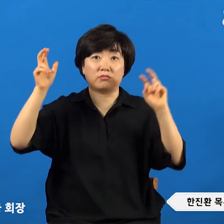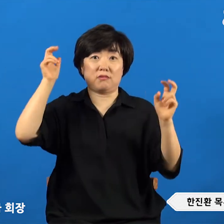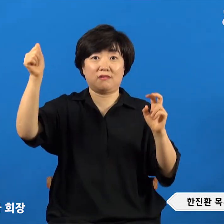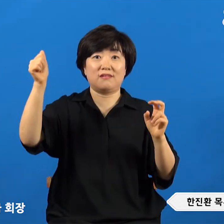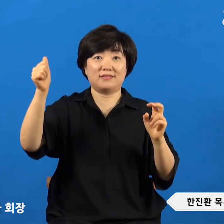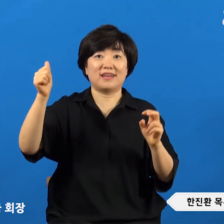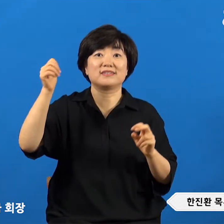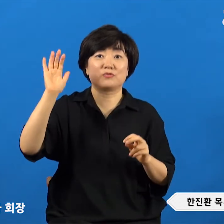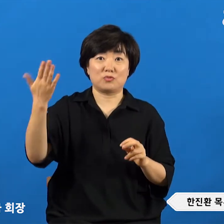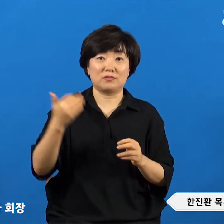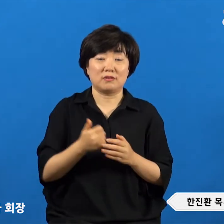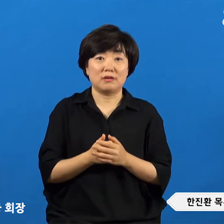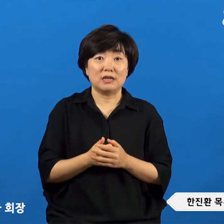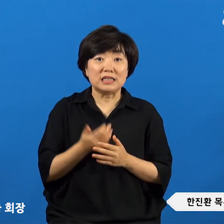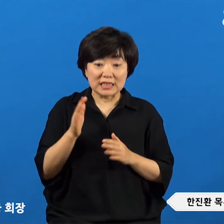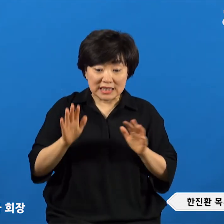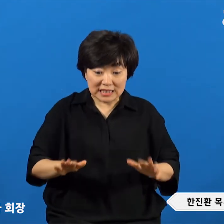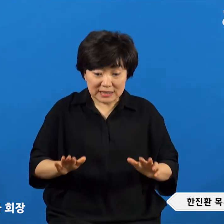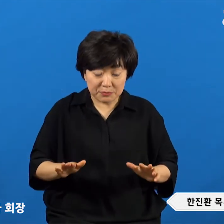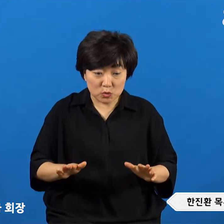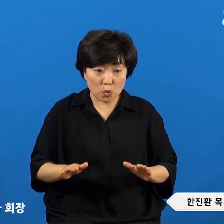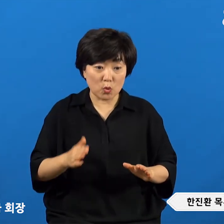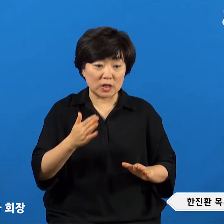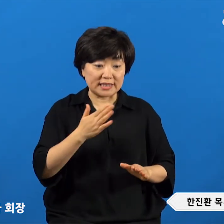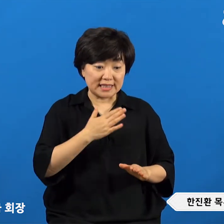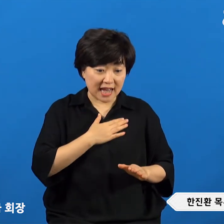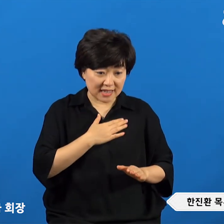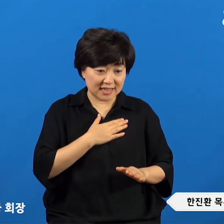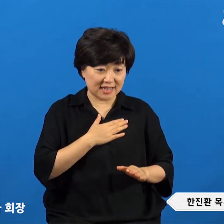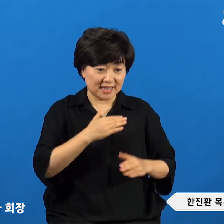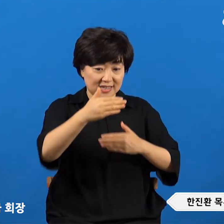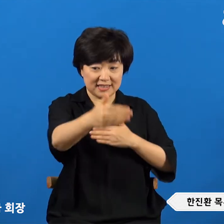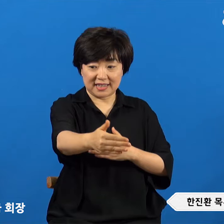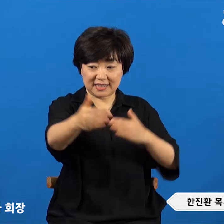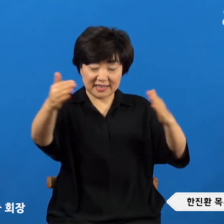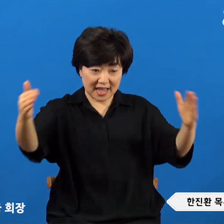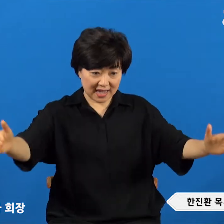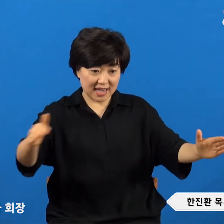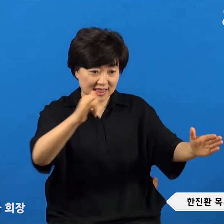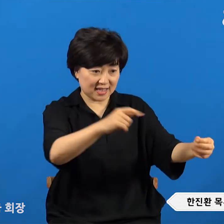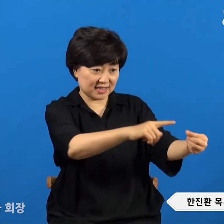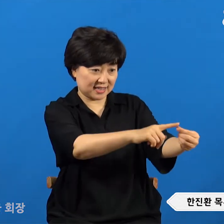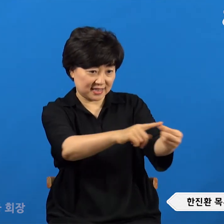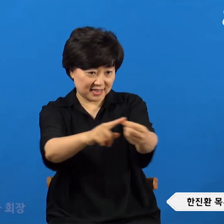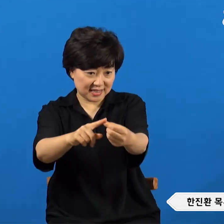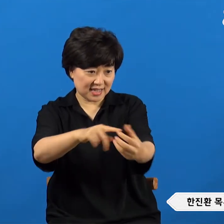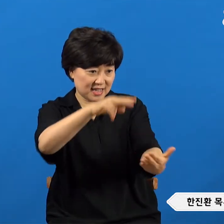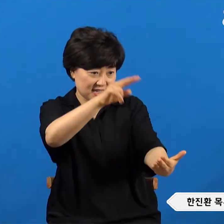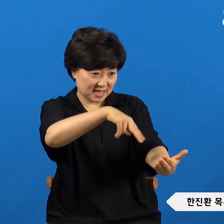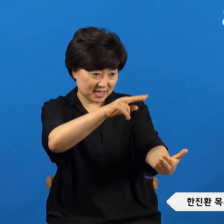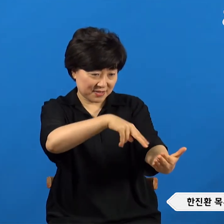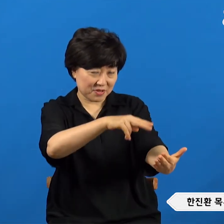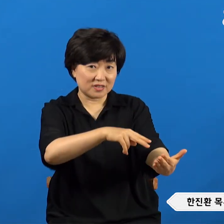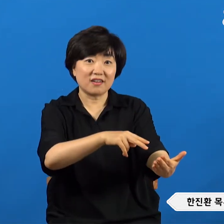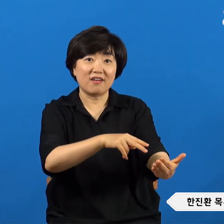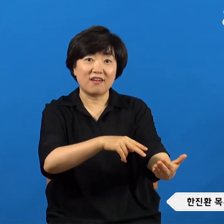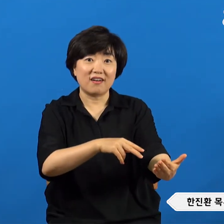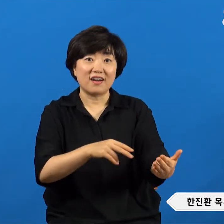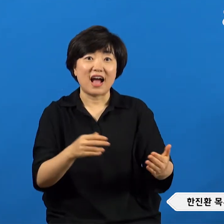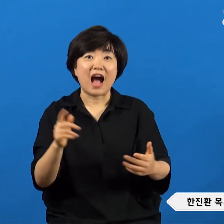지금도 책상머리에 있는 나의 신조를 읽고 하루를 시작한다고 합니다. 어려울